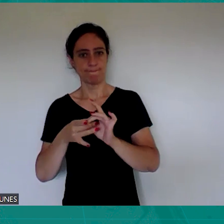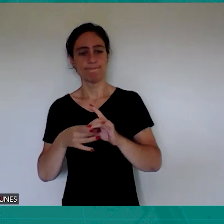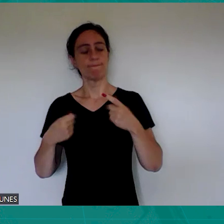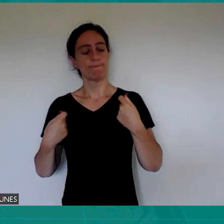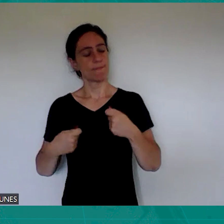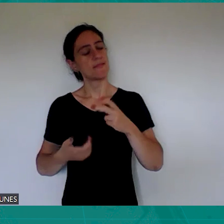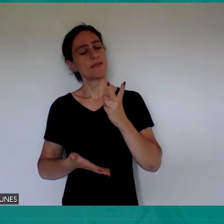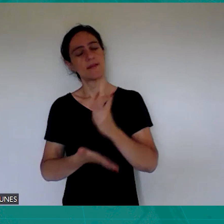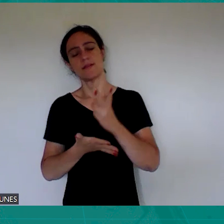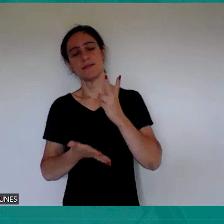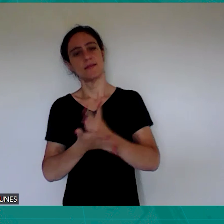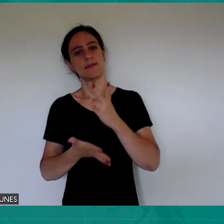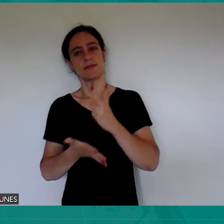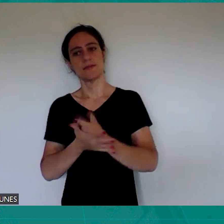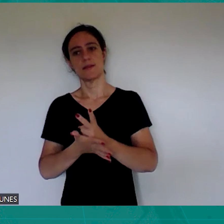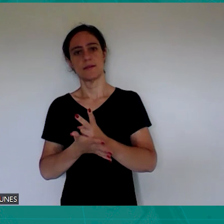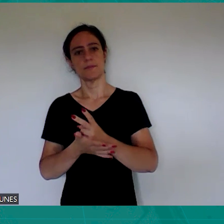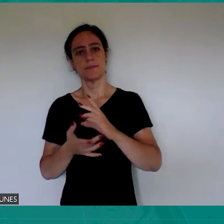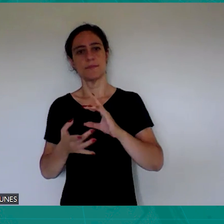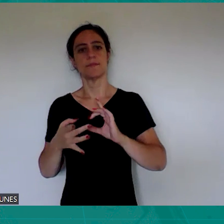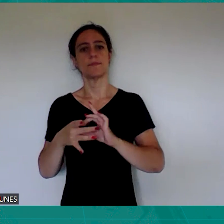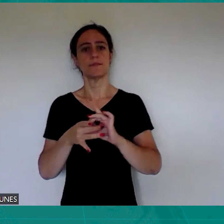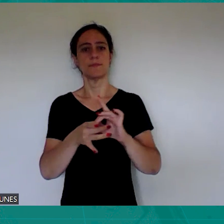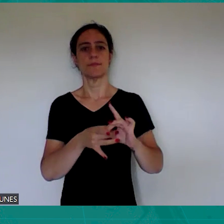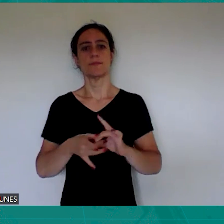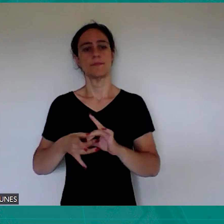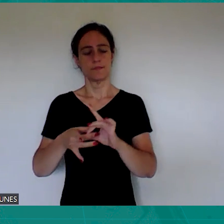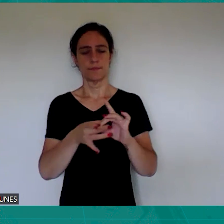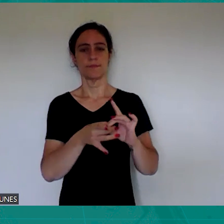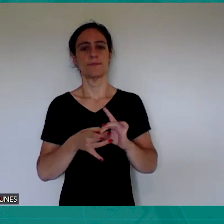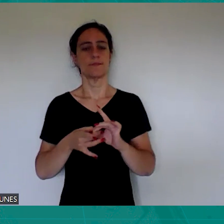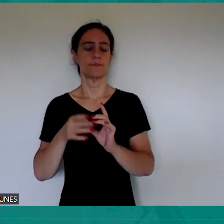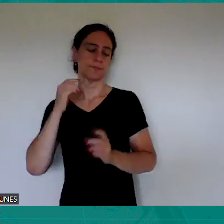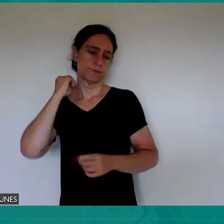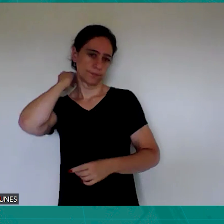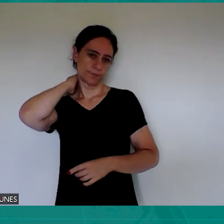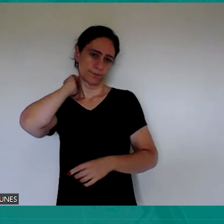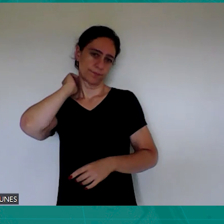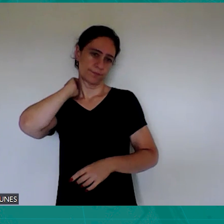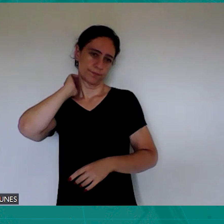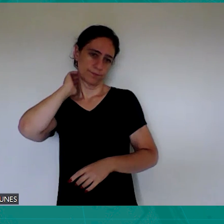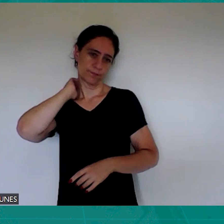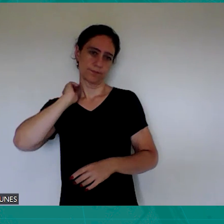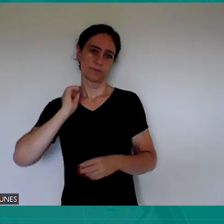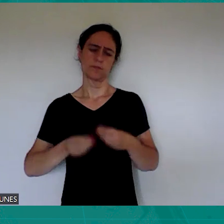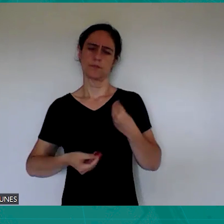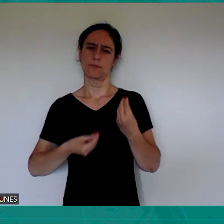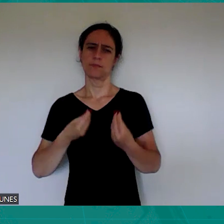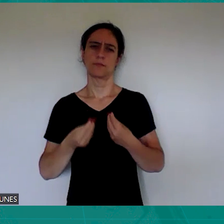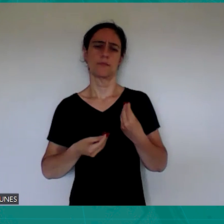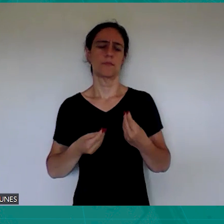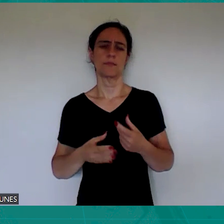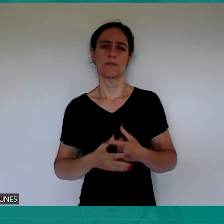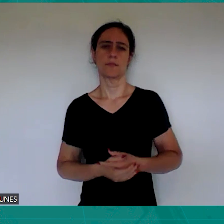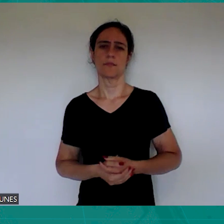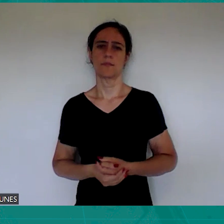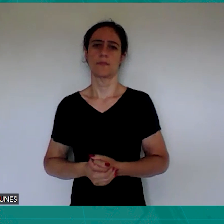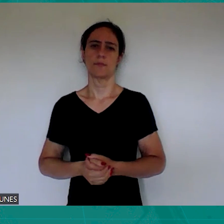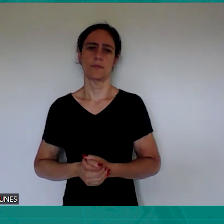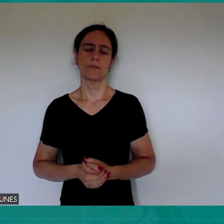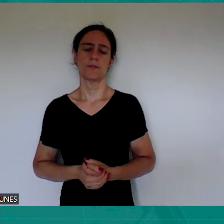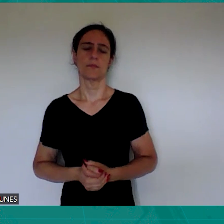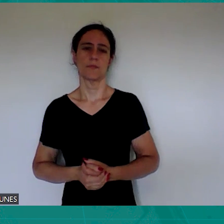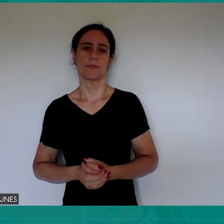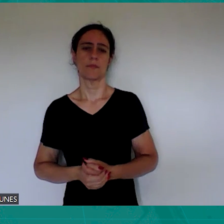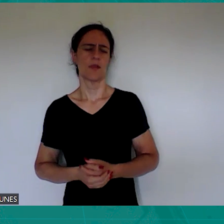tempo se unir ao Espírito. Eu preciso me unir ao Espírito. Como eu posso me unir a Cristo, ao Espírito de uma